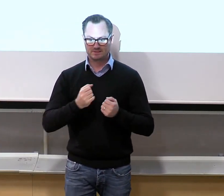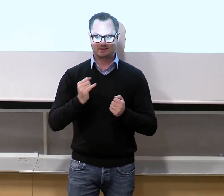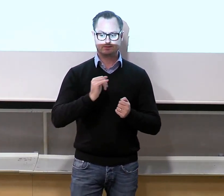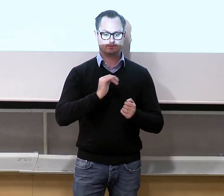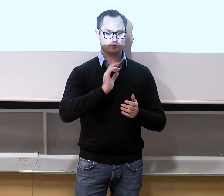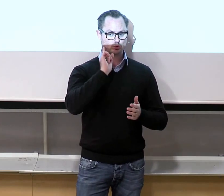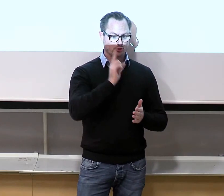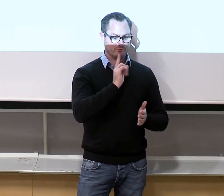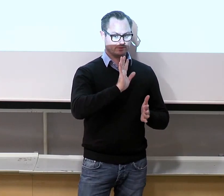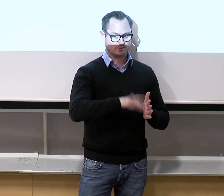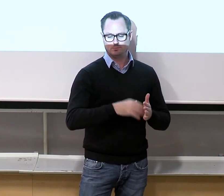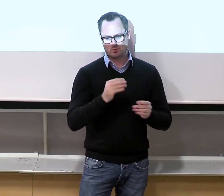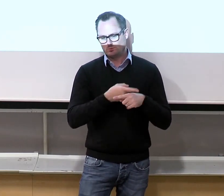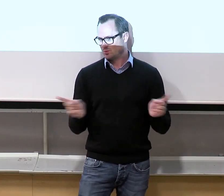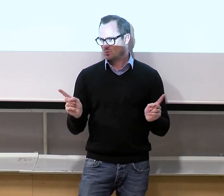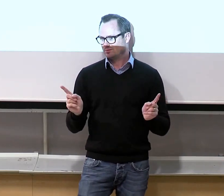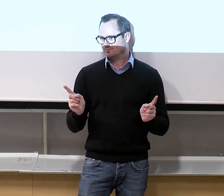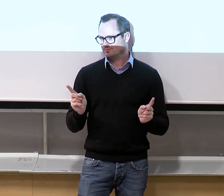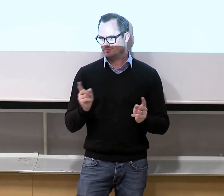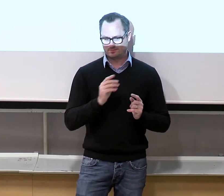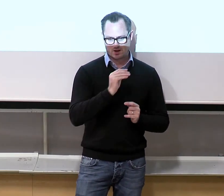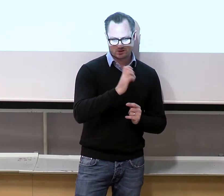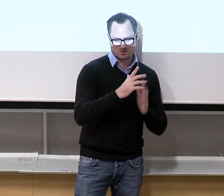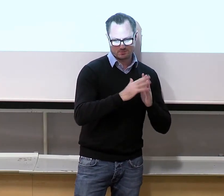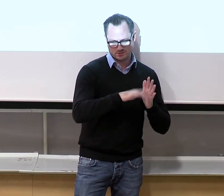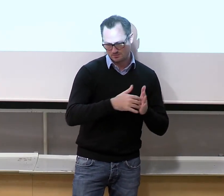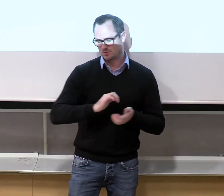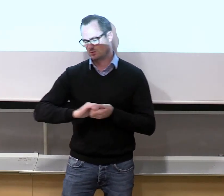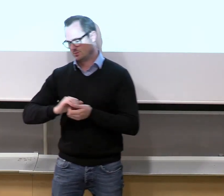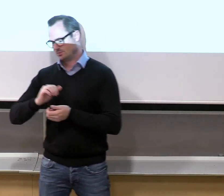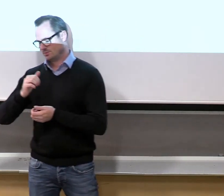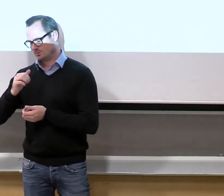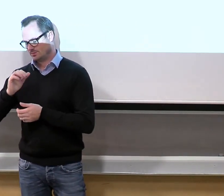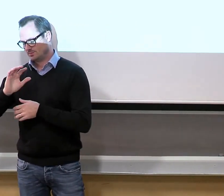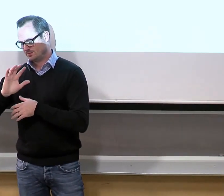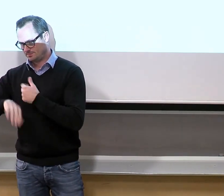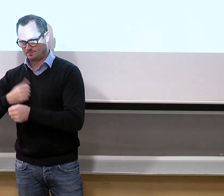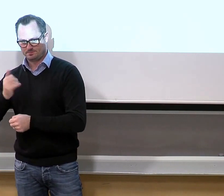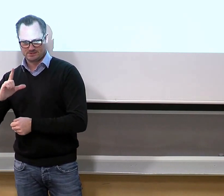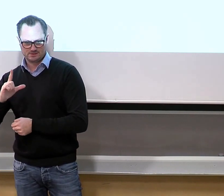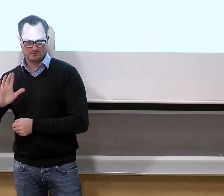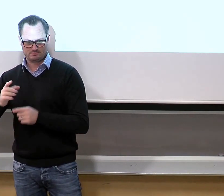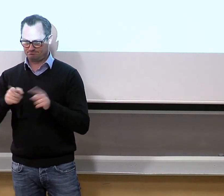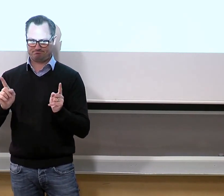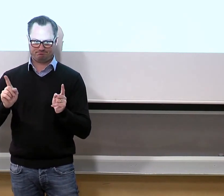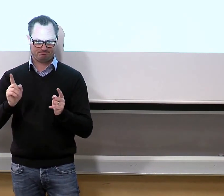de göra sig förstådda via engelskan. Men teckenspråket är väldigt vitt skilt mellan de här länderna.